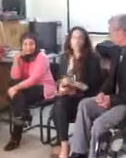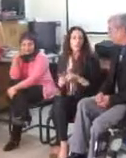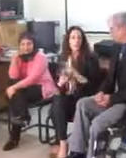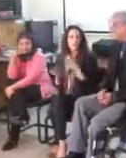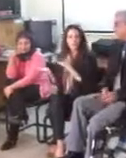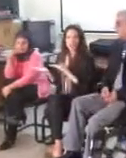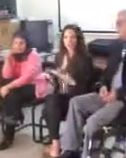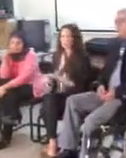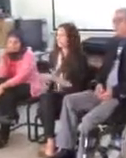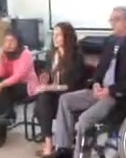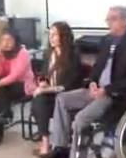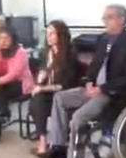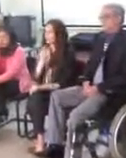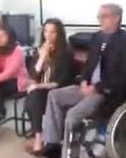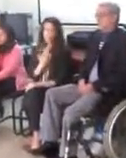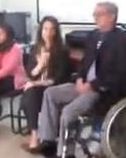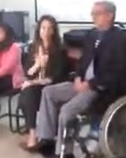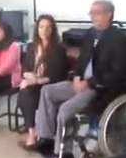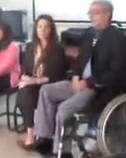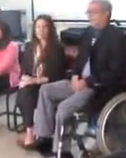اهل زرافي.